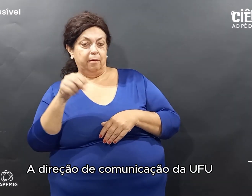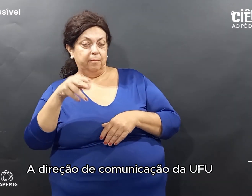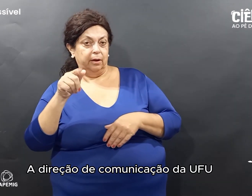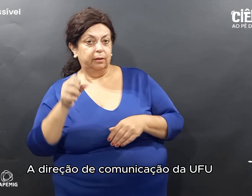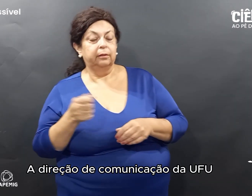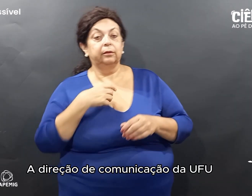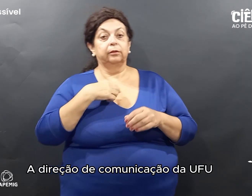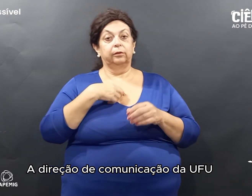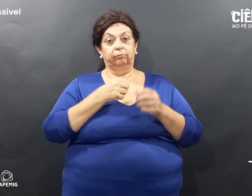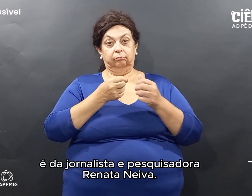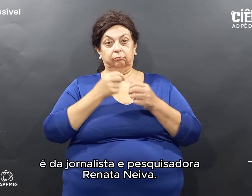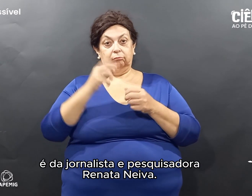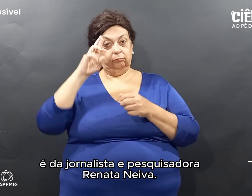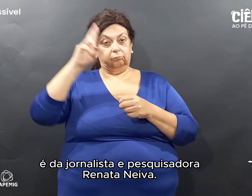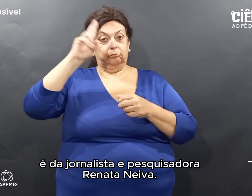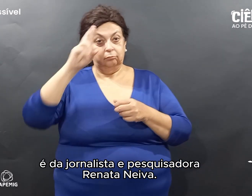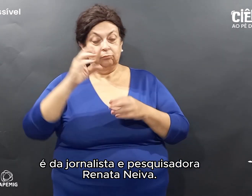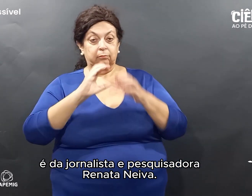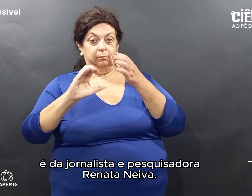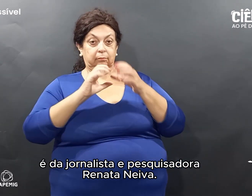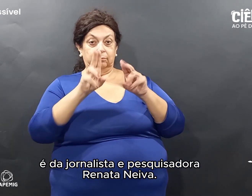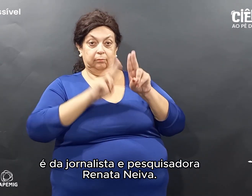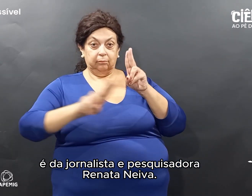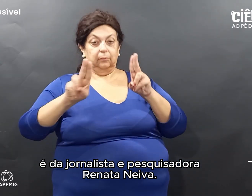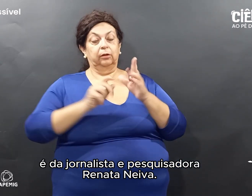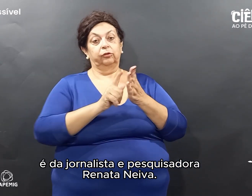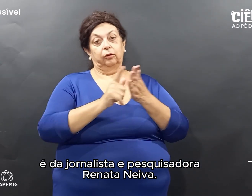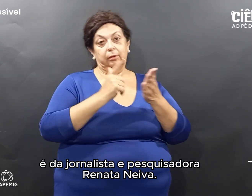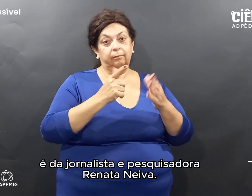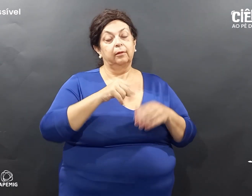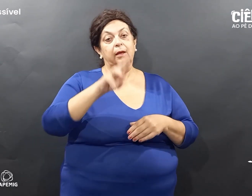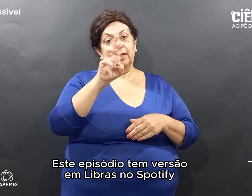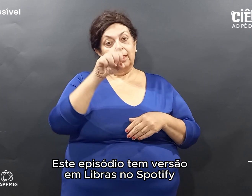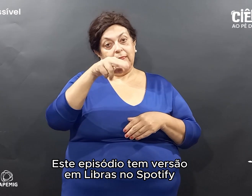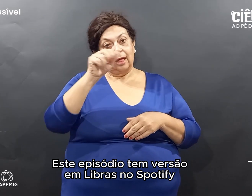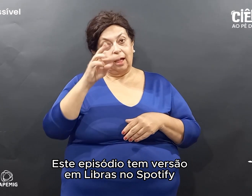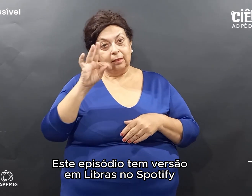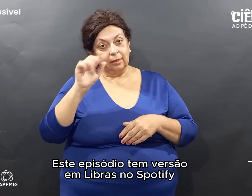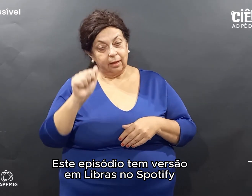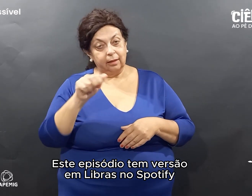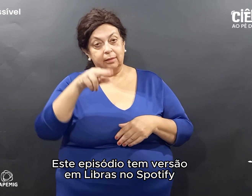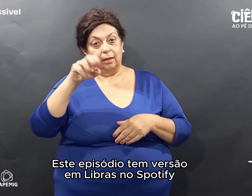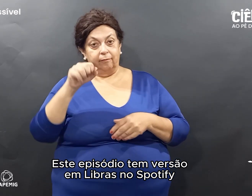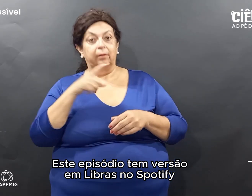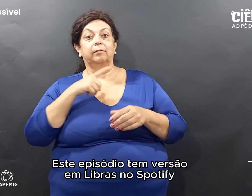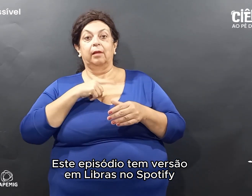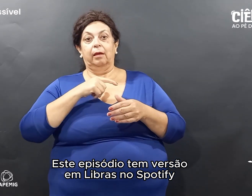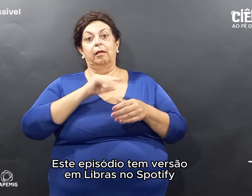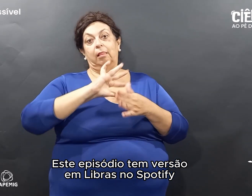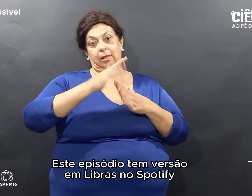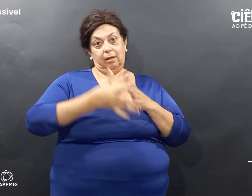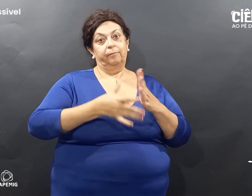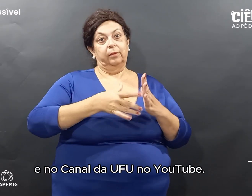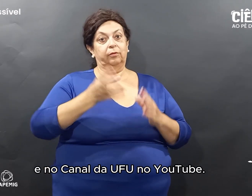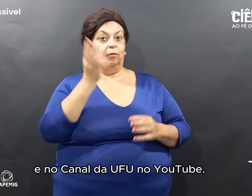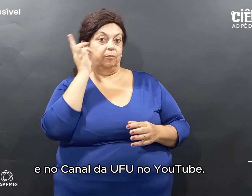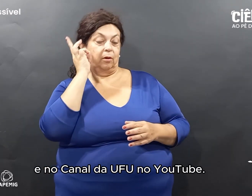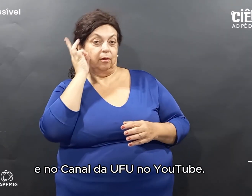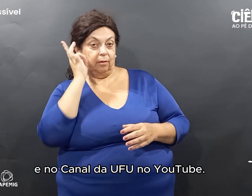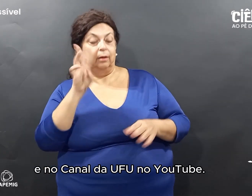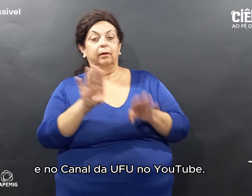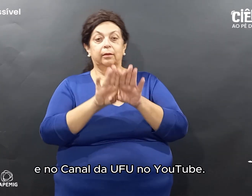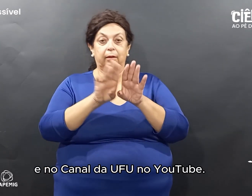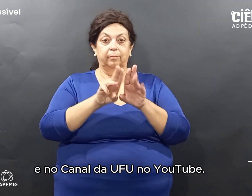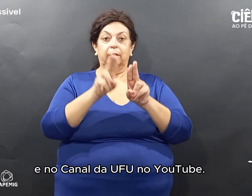direção de comunicação da UFO é da jornalista e pesquisadora Renata Neiva. Este episódio tem versão em Libras no Spotify e no canal